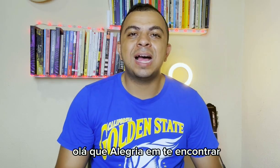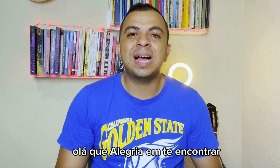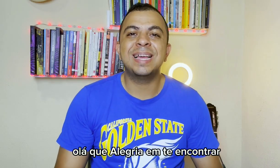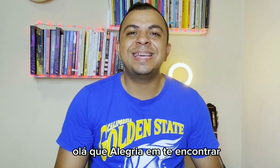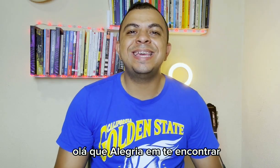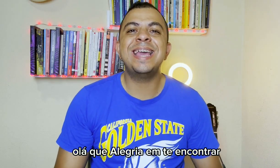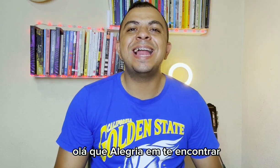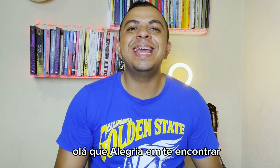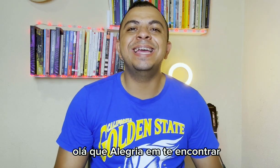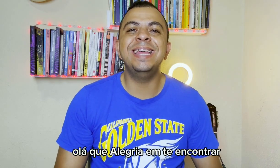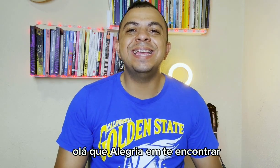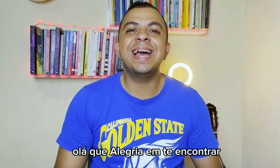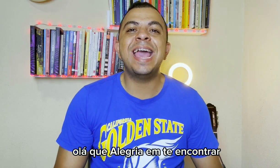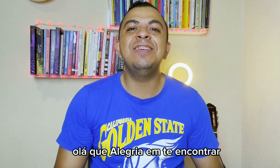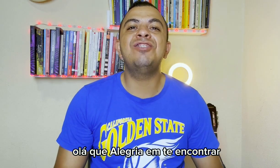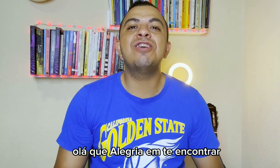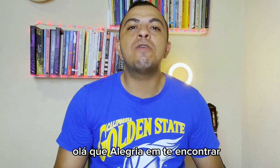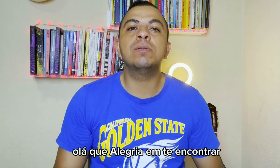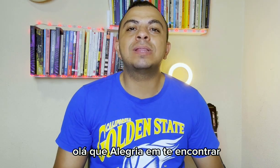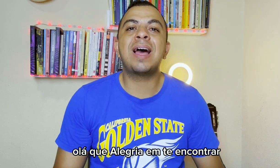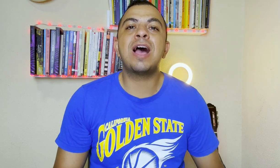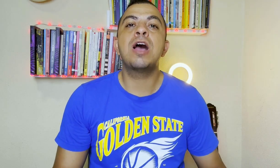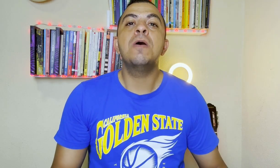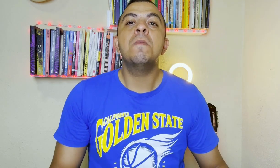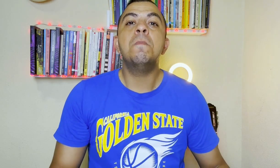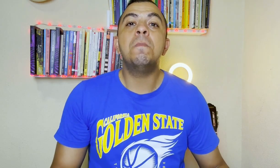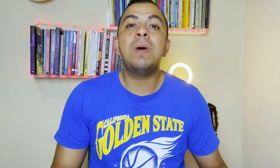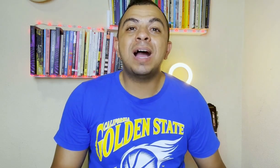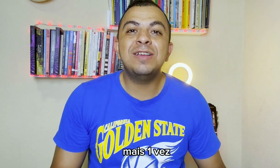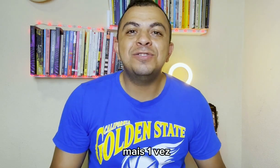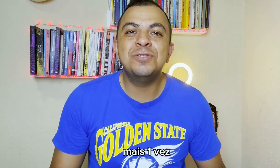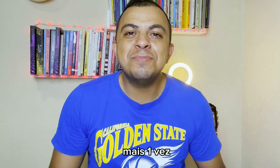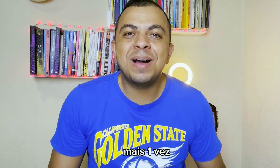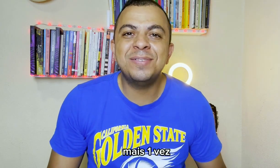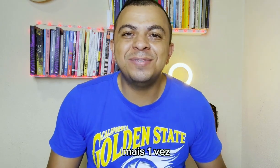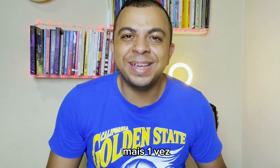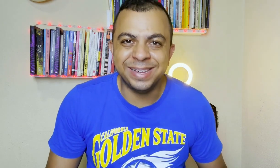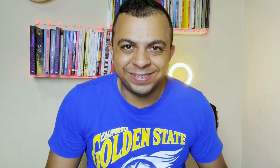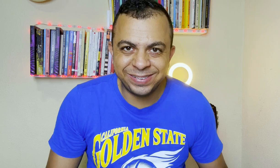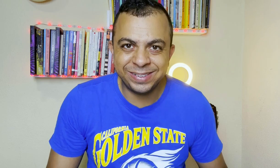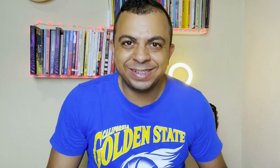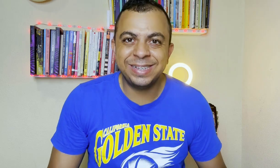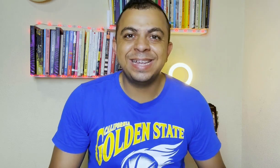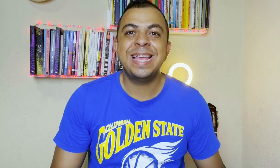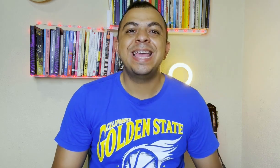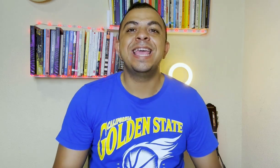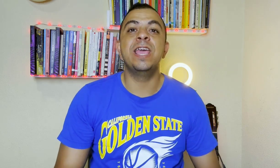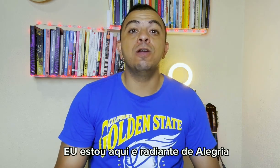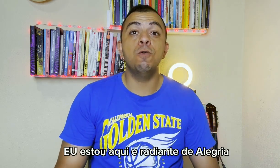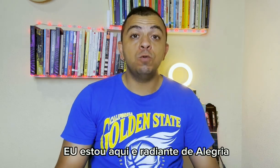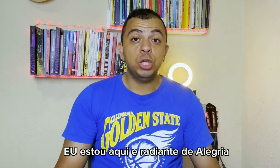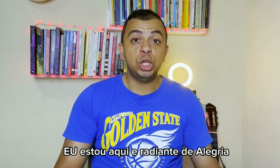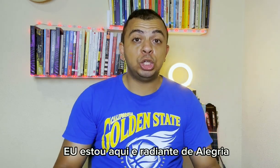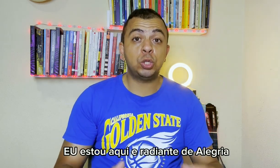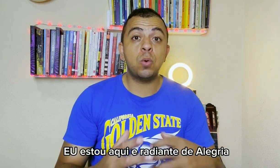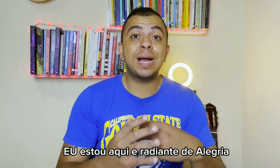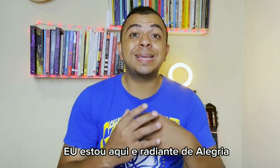Olá, que alegria em te encontrar mais uma vez. Eu estou